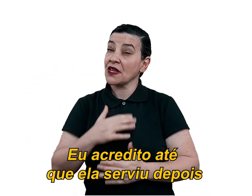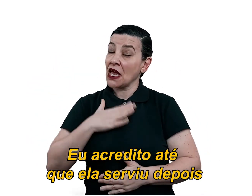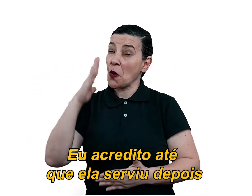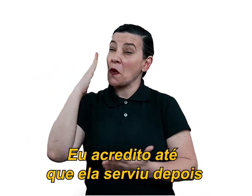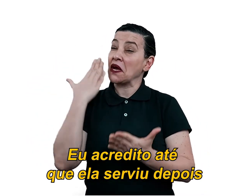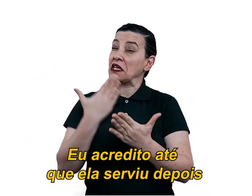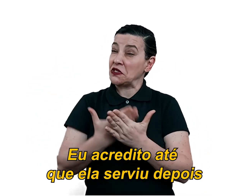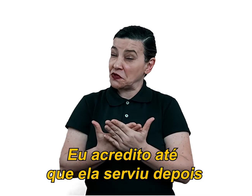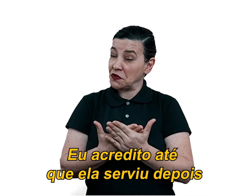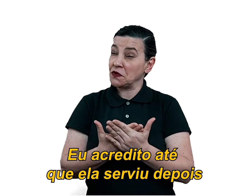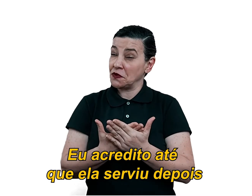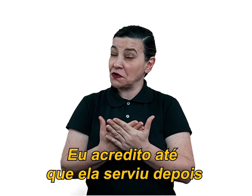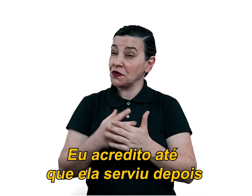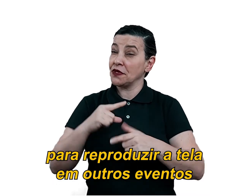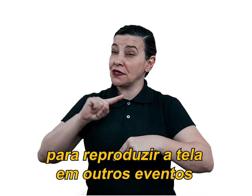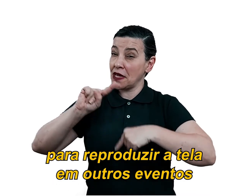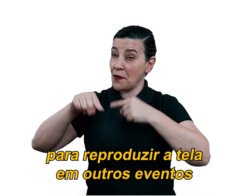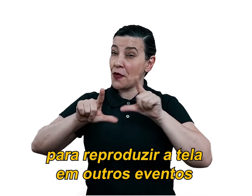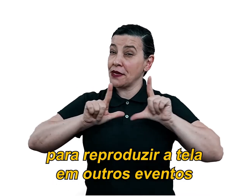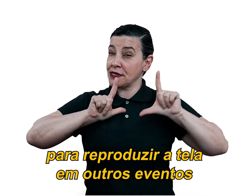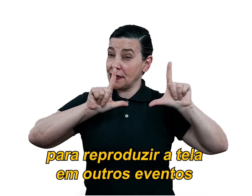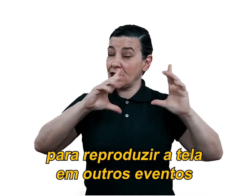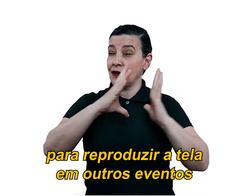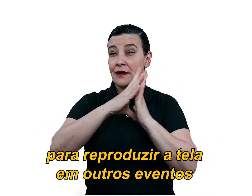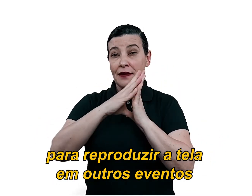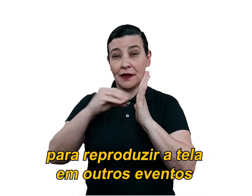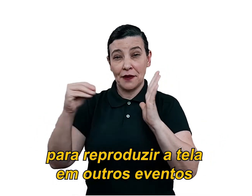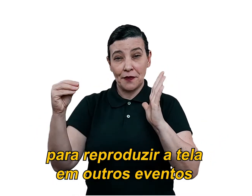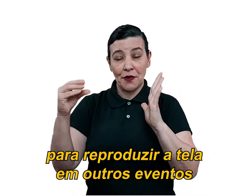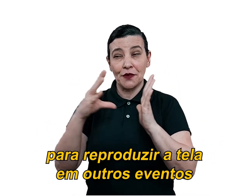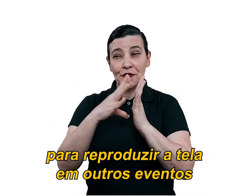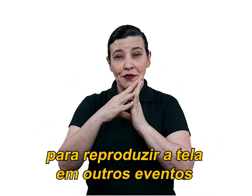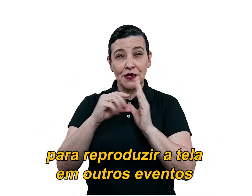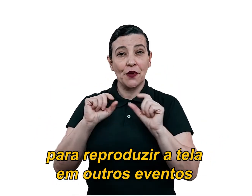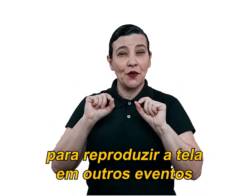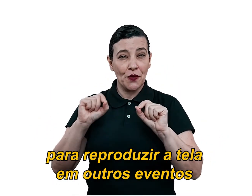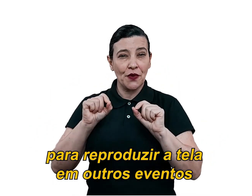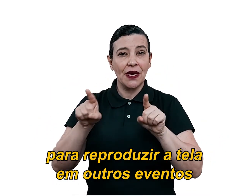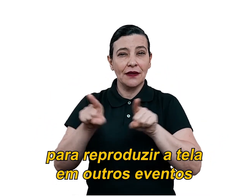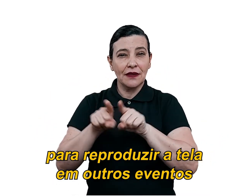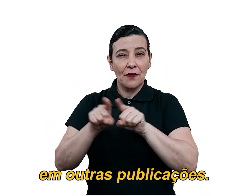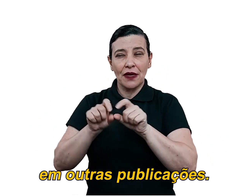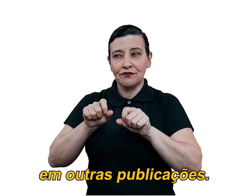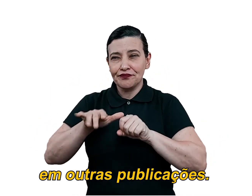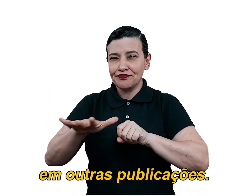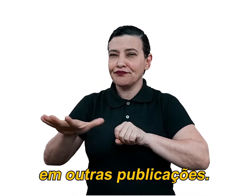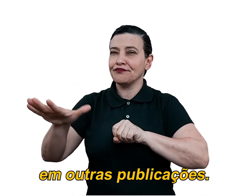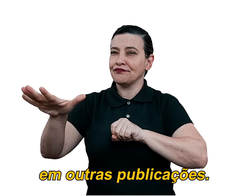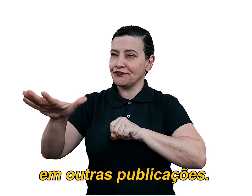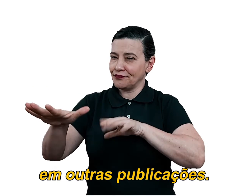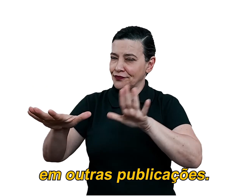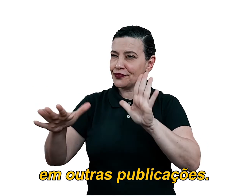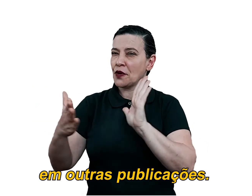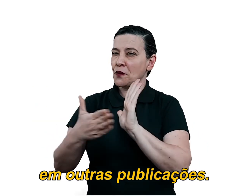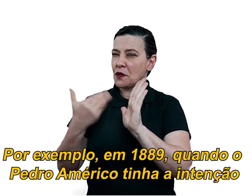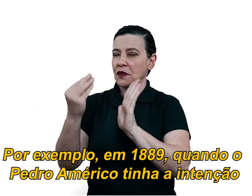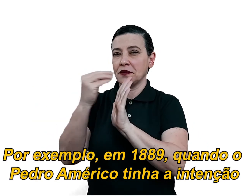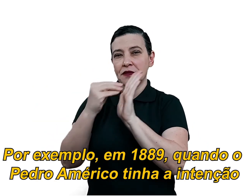que ela serviu depois para reproduzir a tela em outros eventos e em outras publicações. Por exemplo,